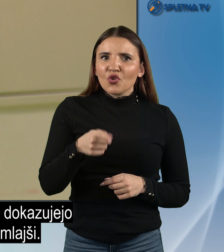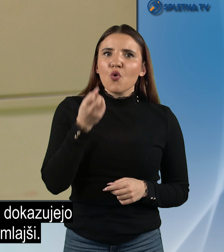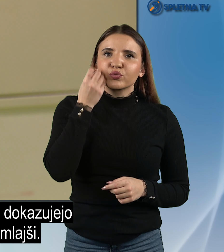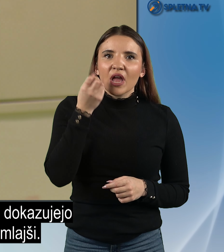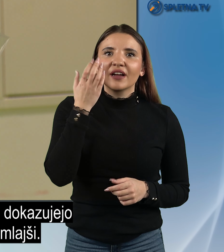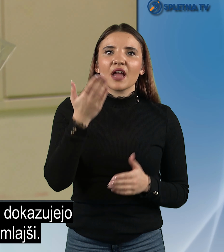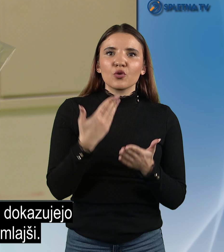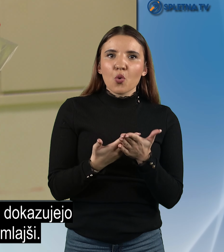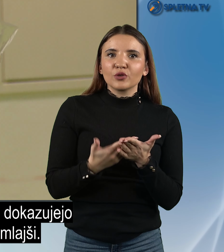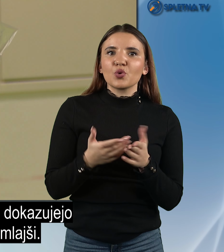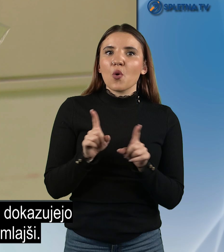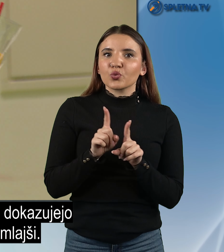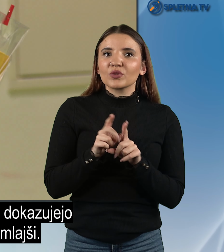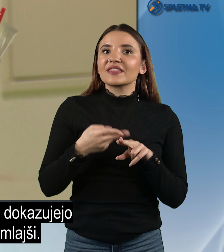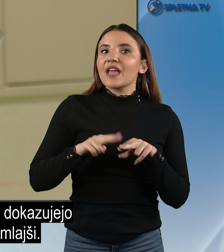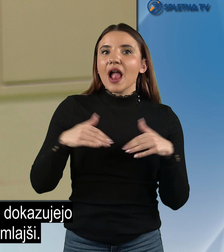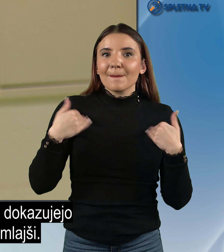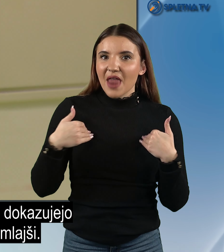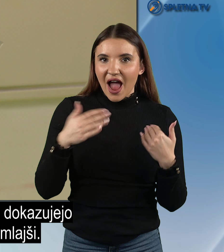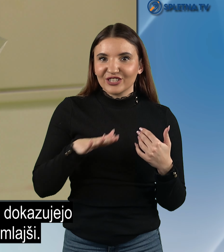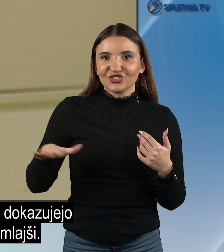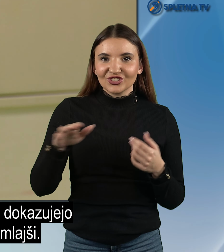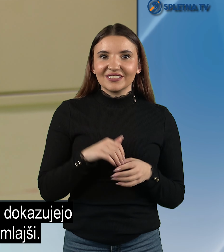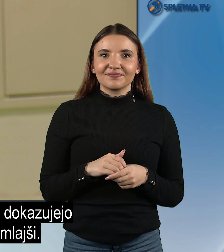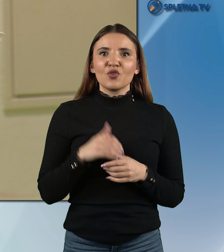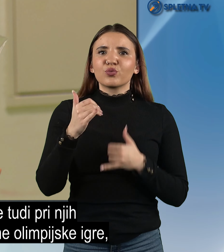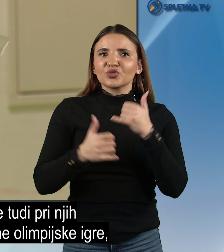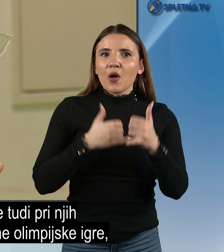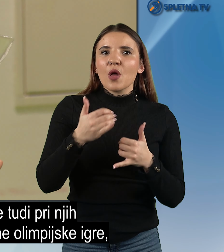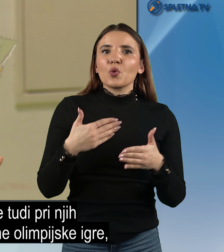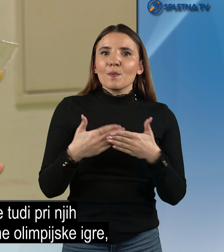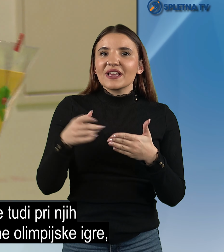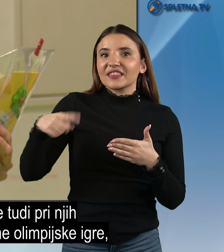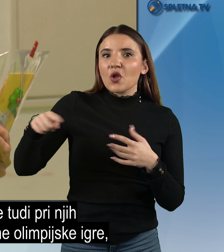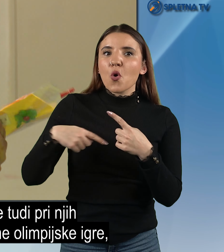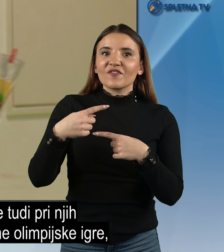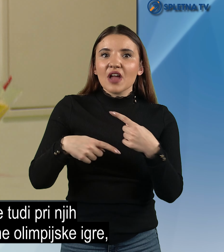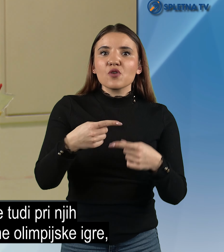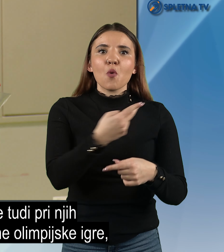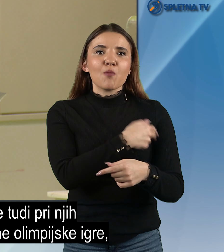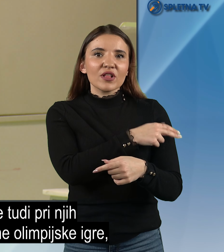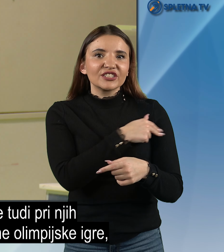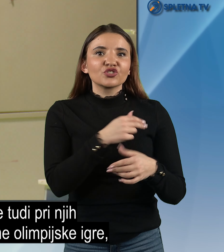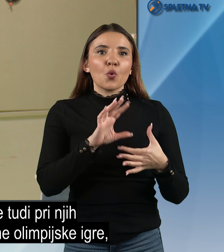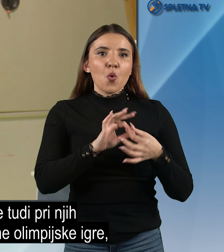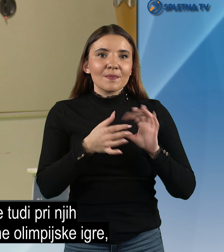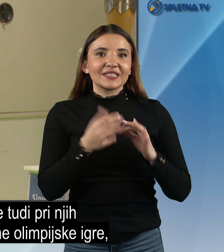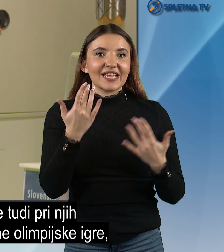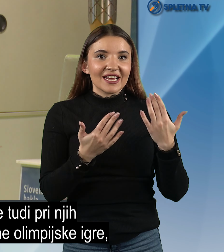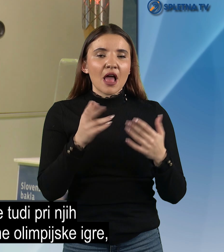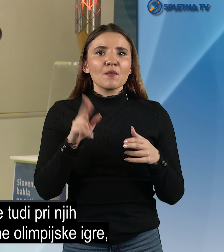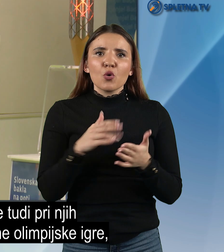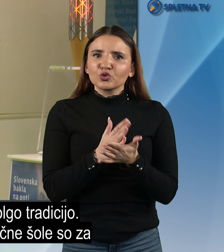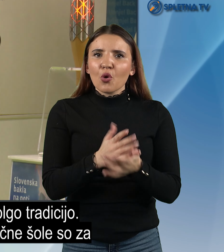To vsak dan dokazujejo tudi najmlajši. Vsako leto se tudi pri njih odvijajo